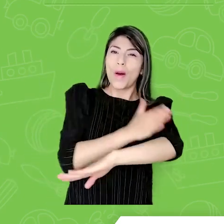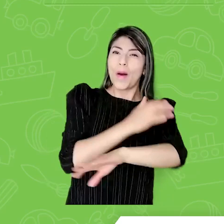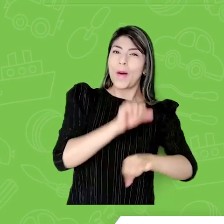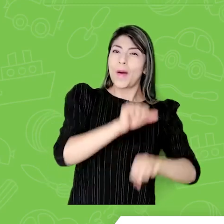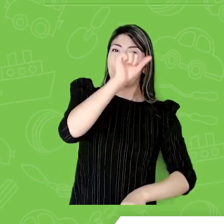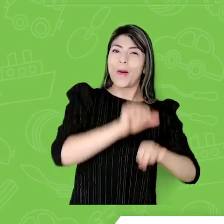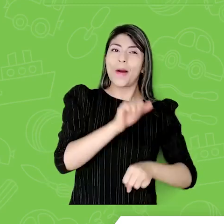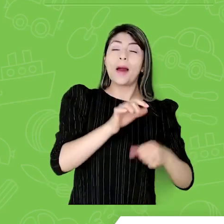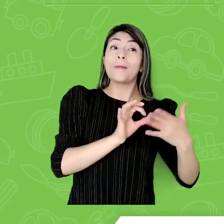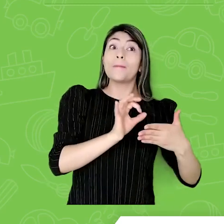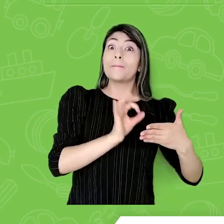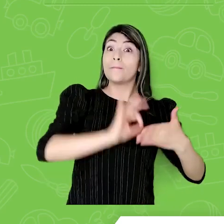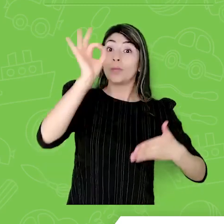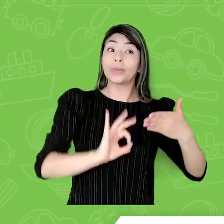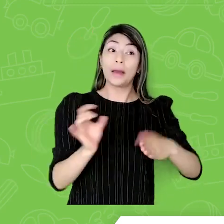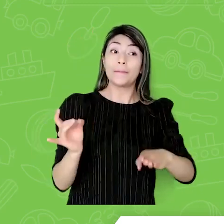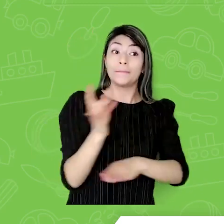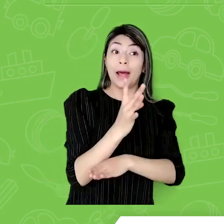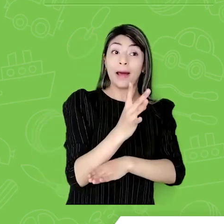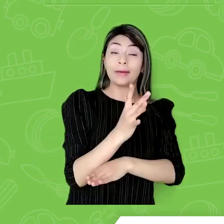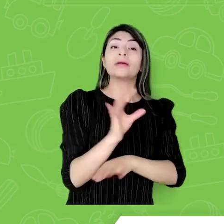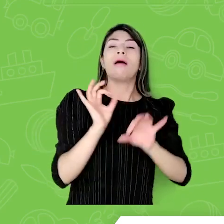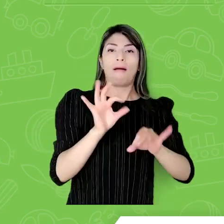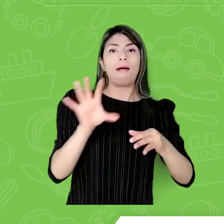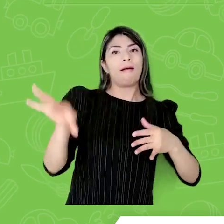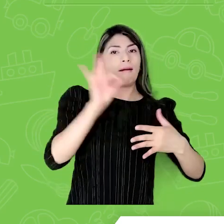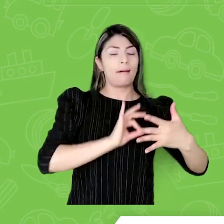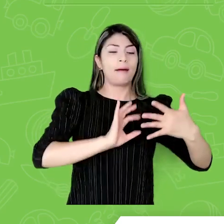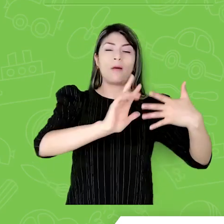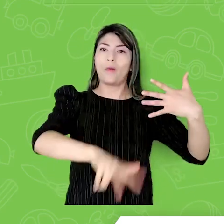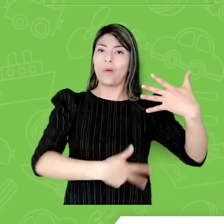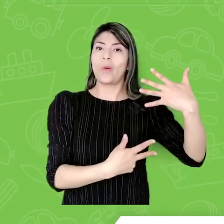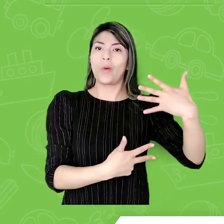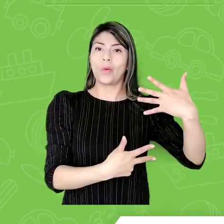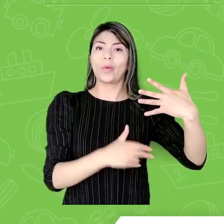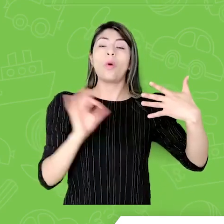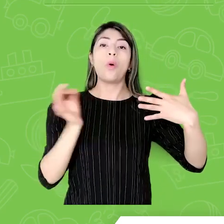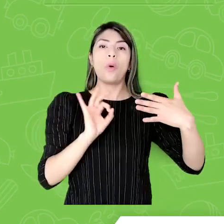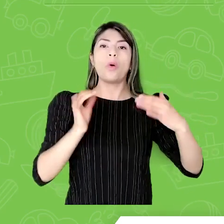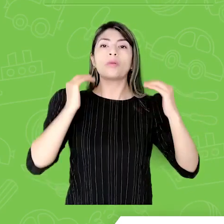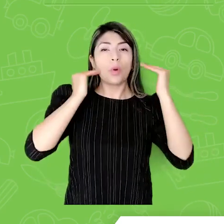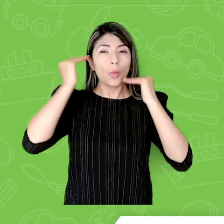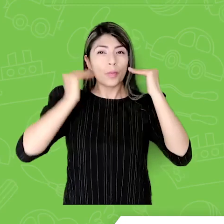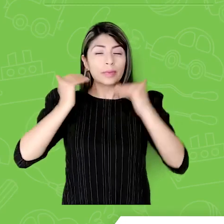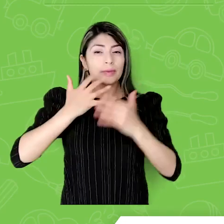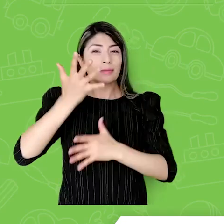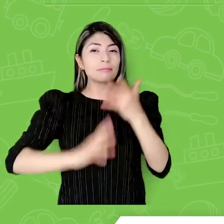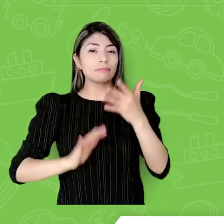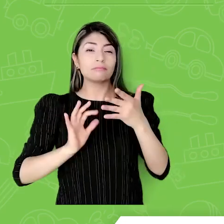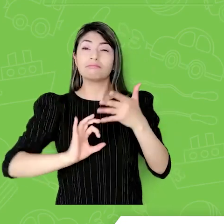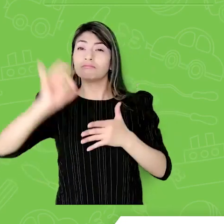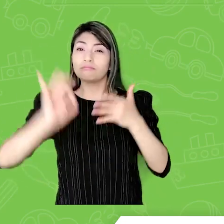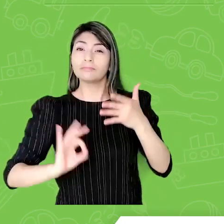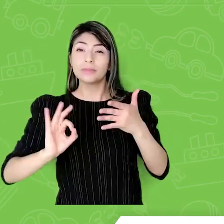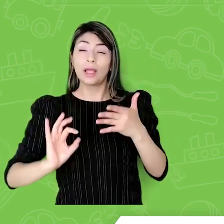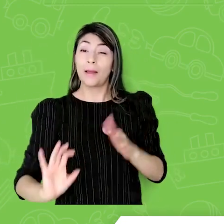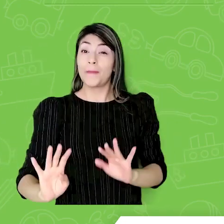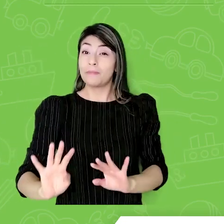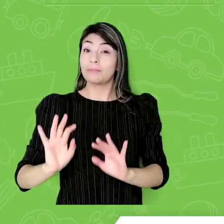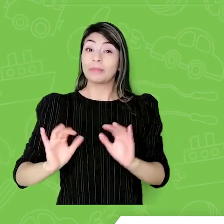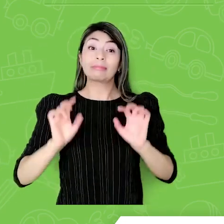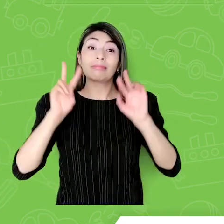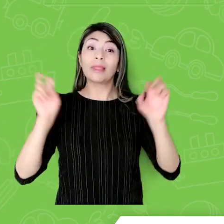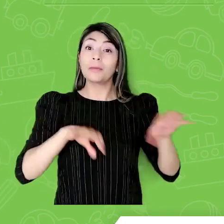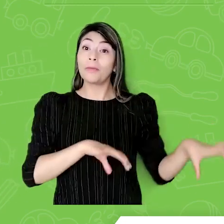de antecedentes. 8. Con quien haya obtenido mayor puntaje en la prueba de competencias